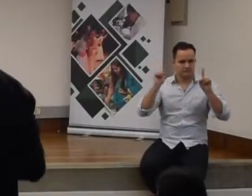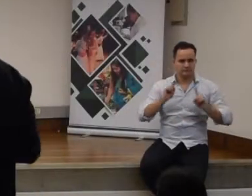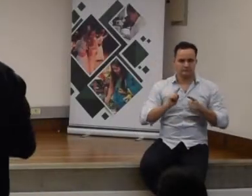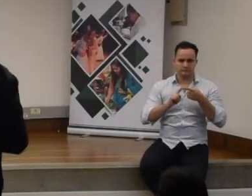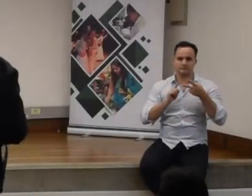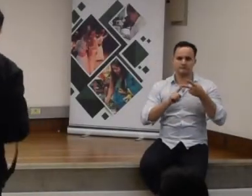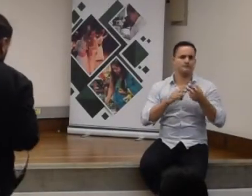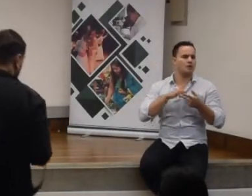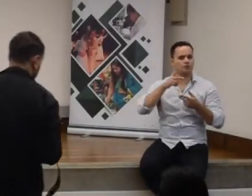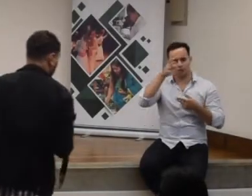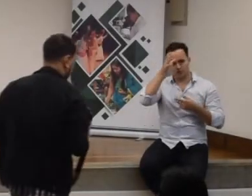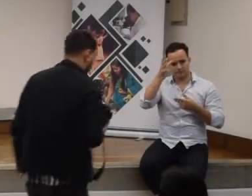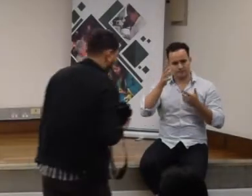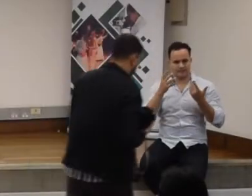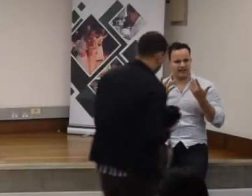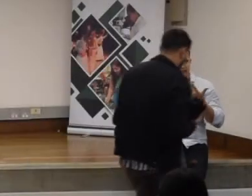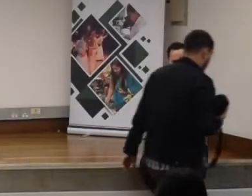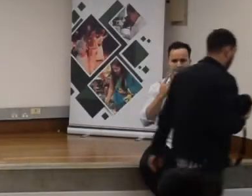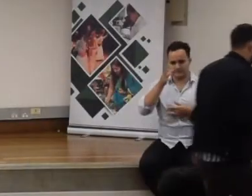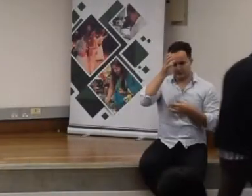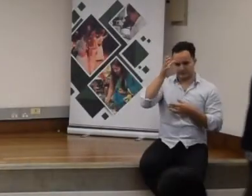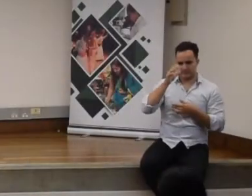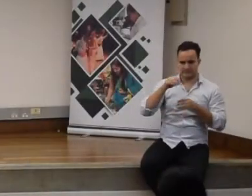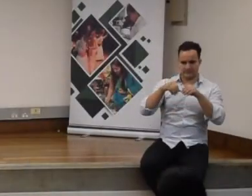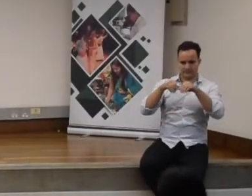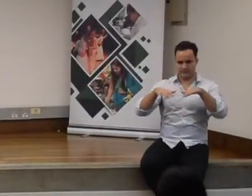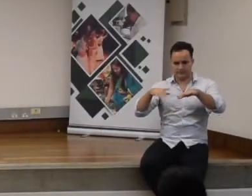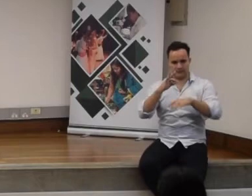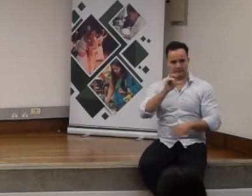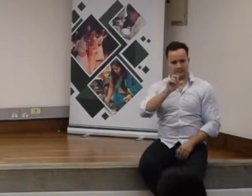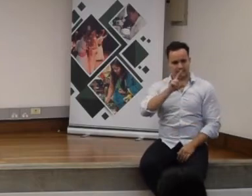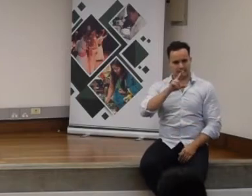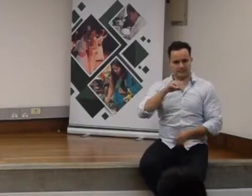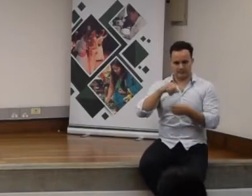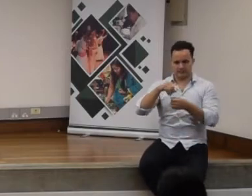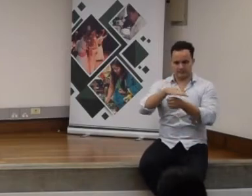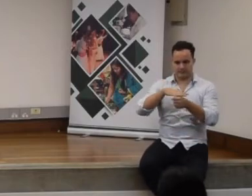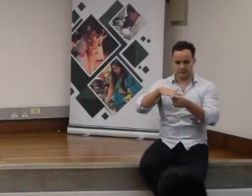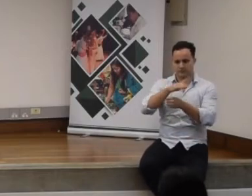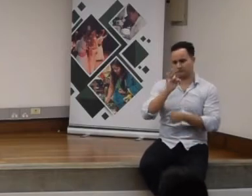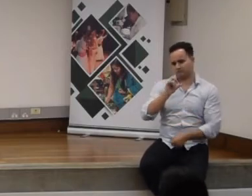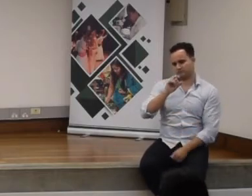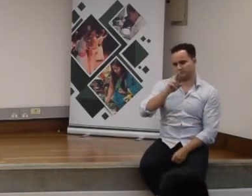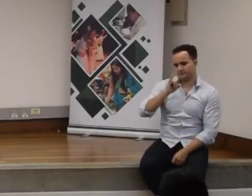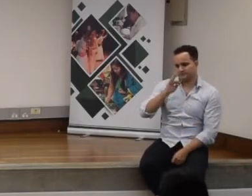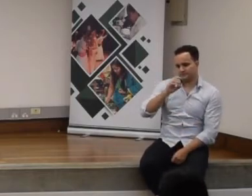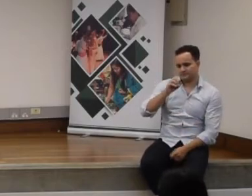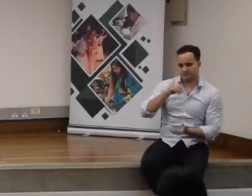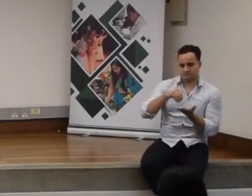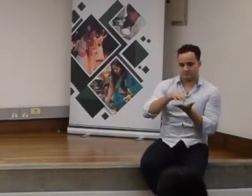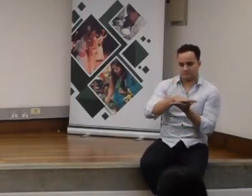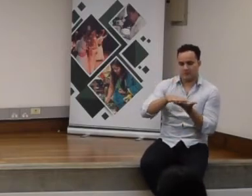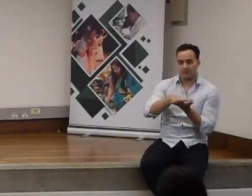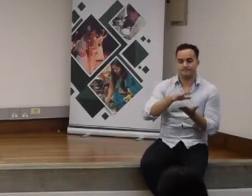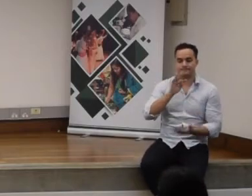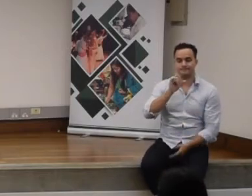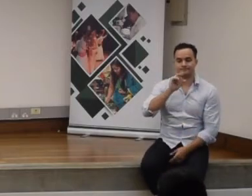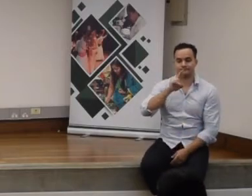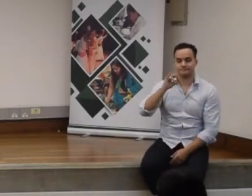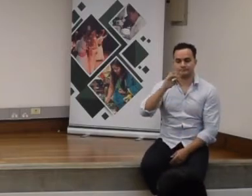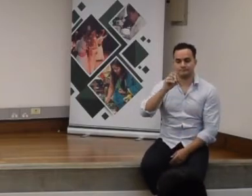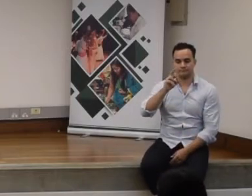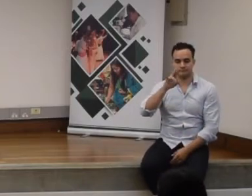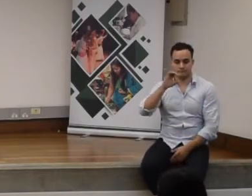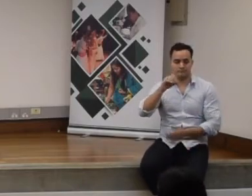conceptos clave como el concepto de territorio. En ese punto retoman el concepto de territorio que han venido teniendo